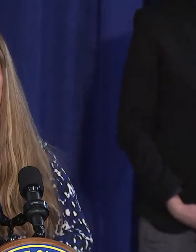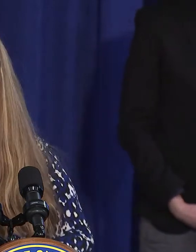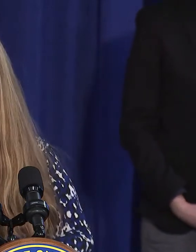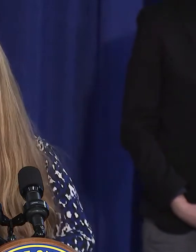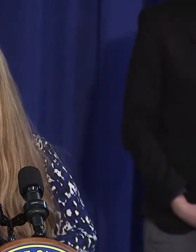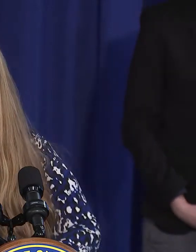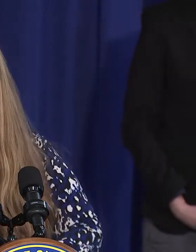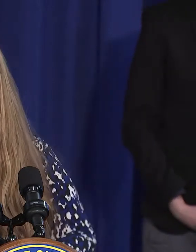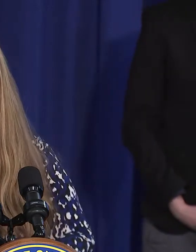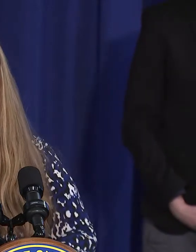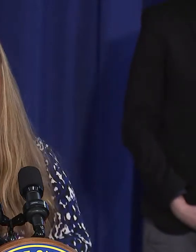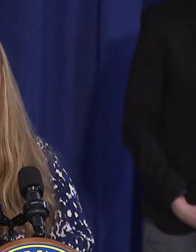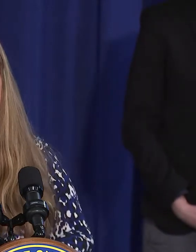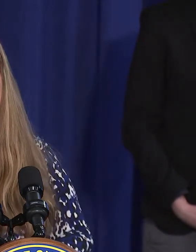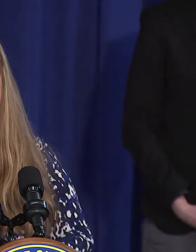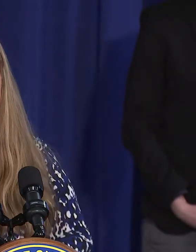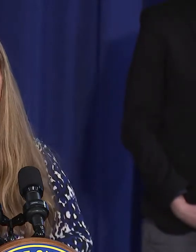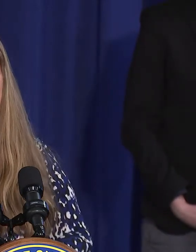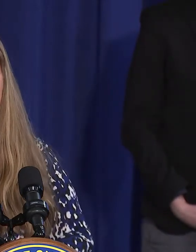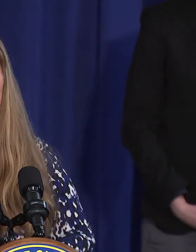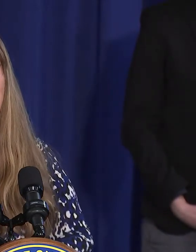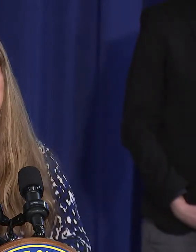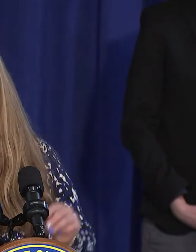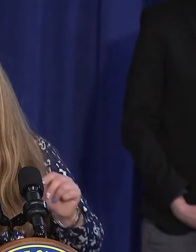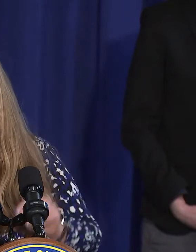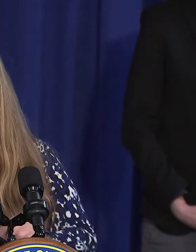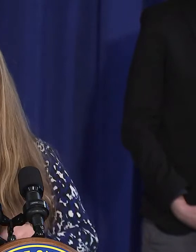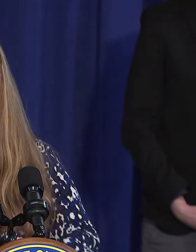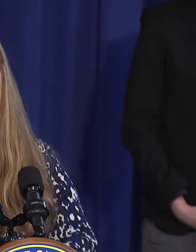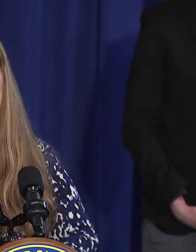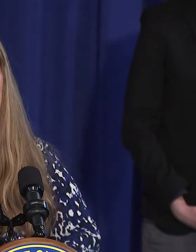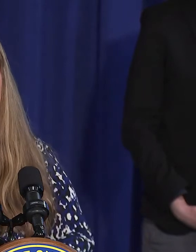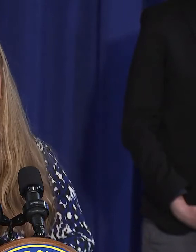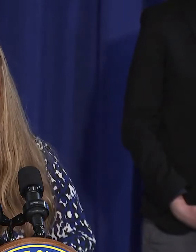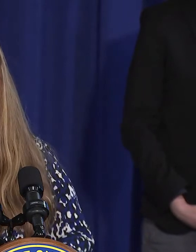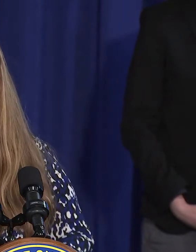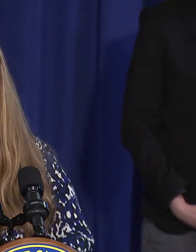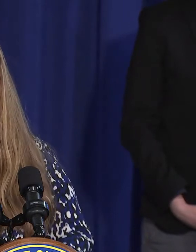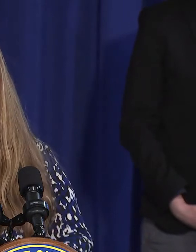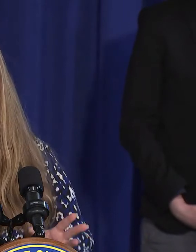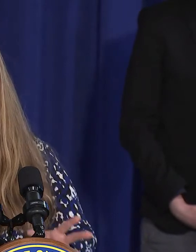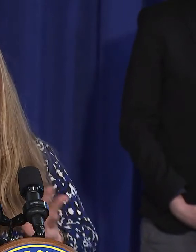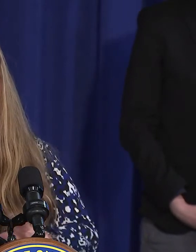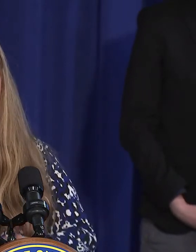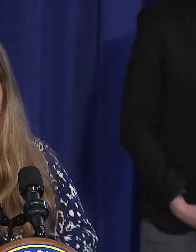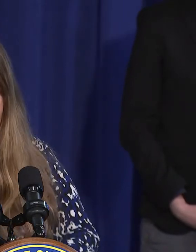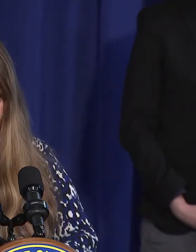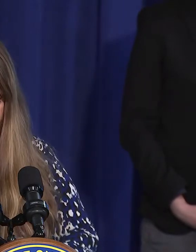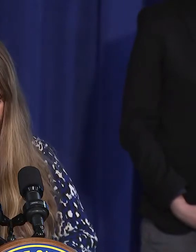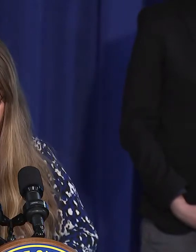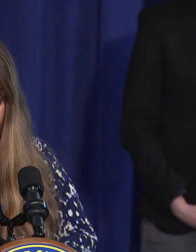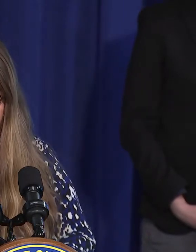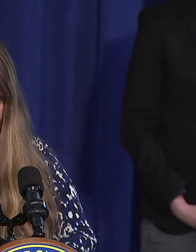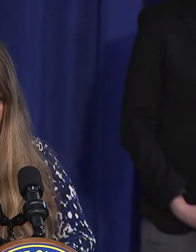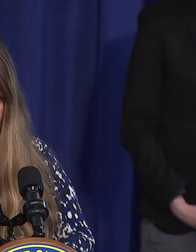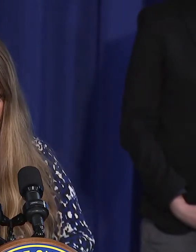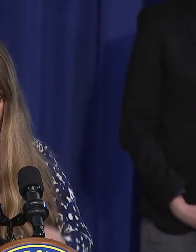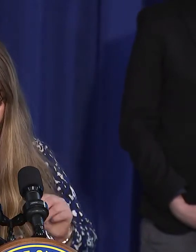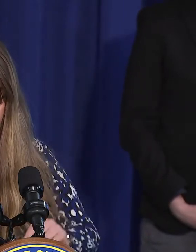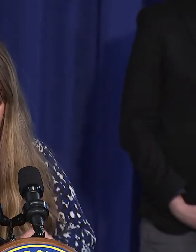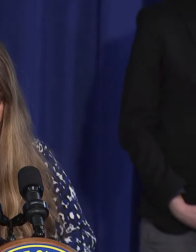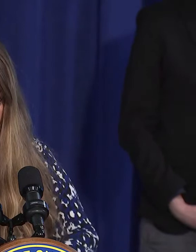casa con incentivos de hasta $50 por vacunación. El programa cambia a partir de abril